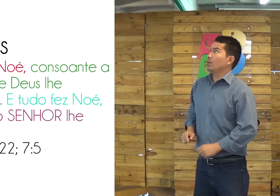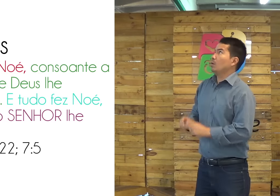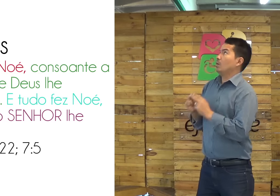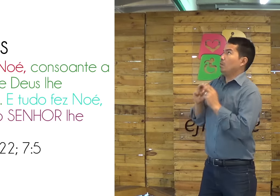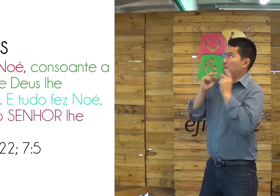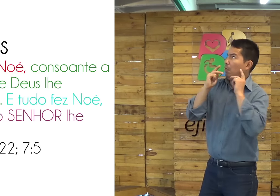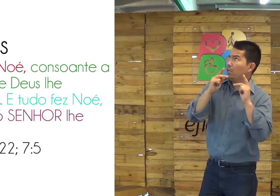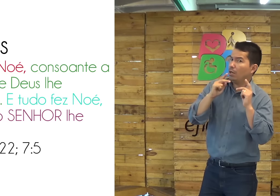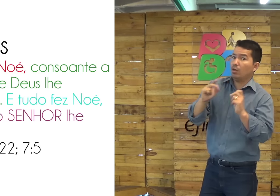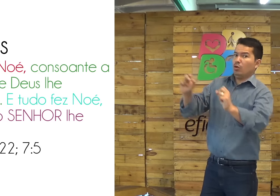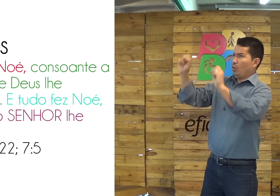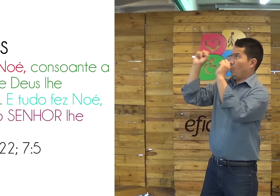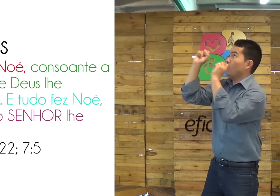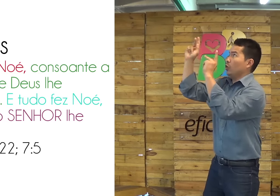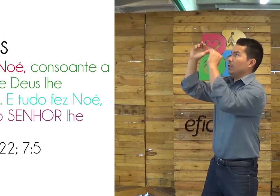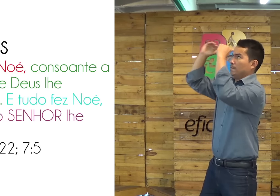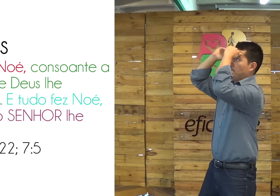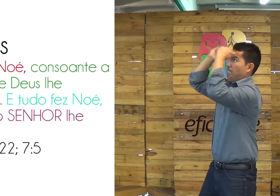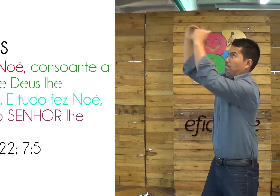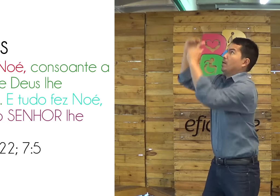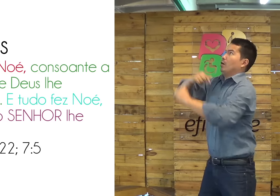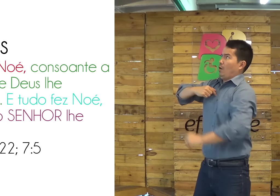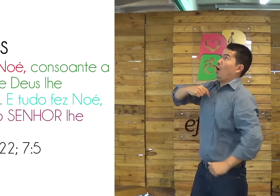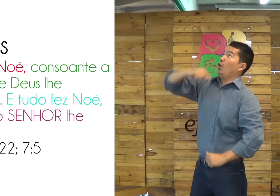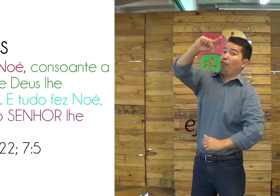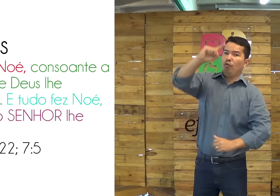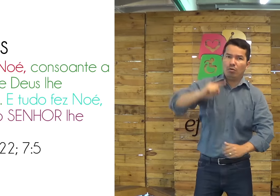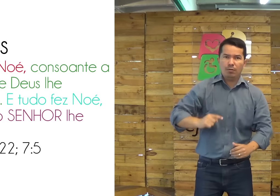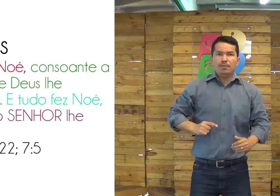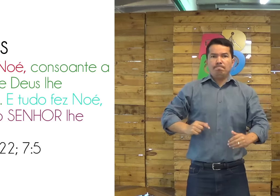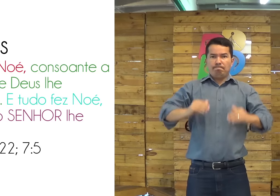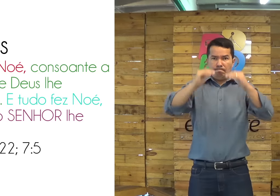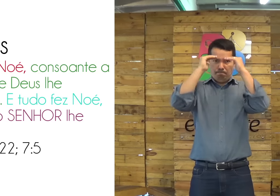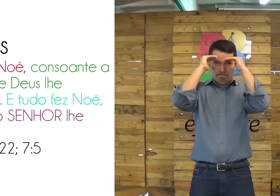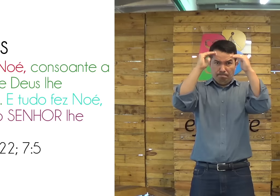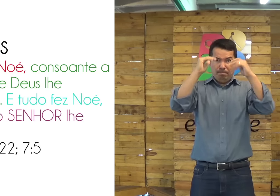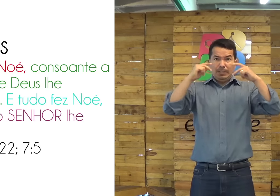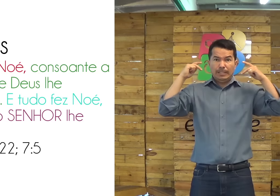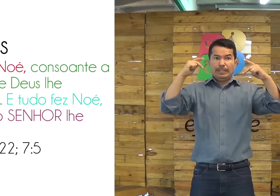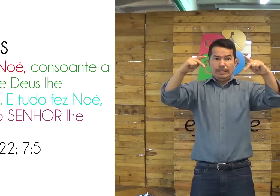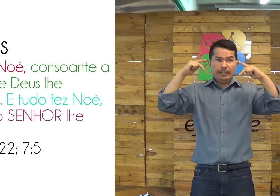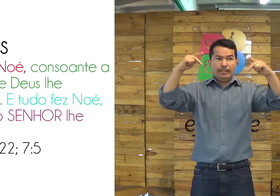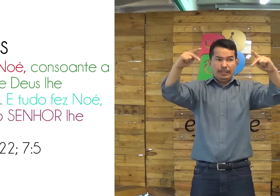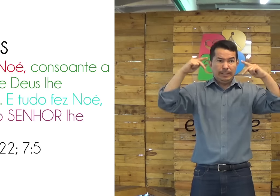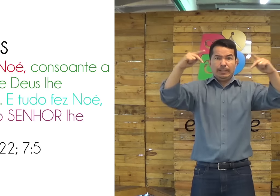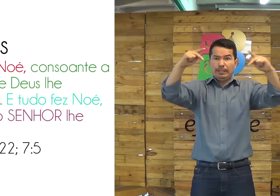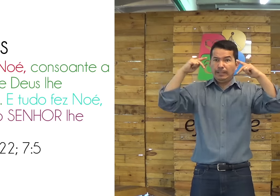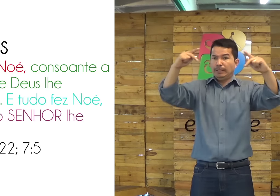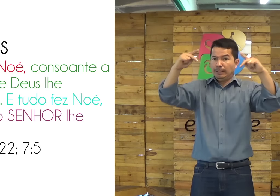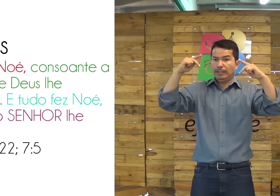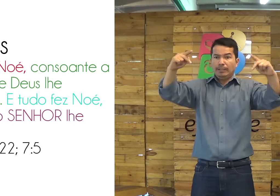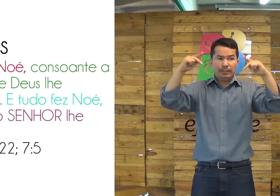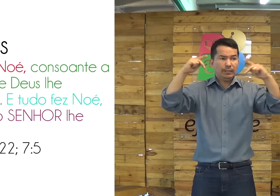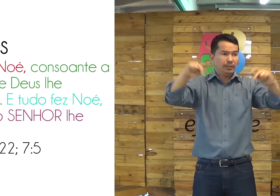pessoas pregar aham tá bom eu vou e ele foi lá e ele obedeceu a Deus e pregou para